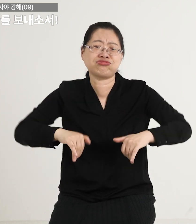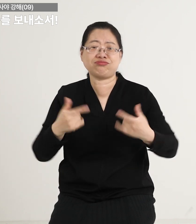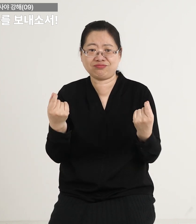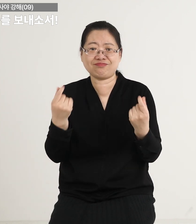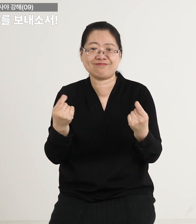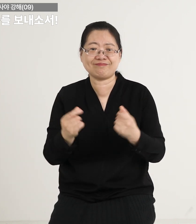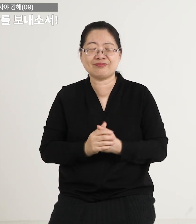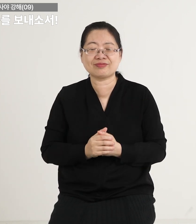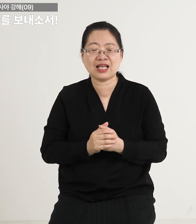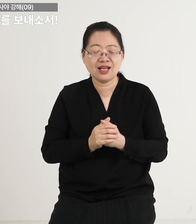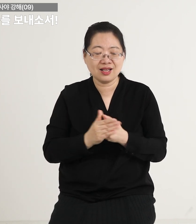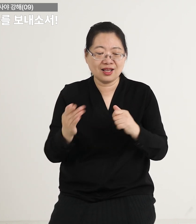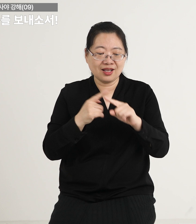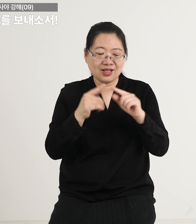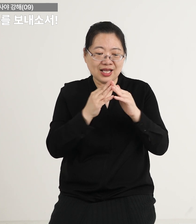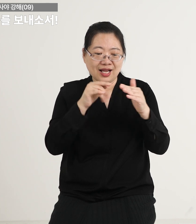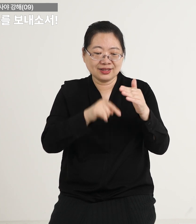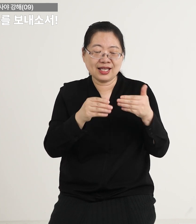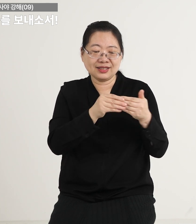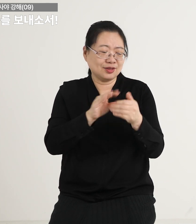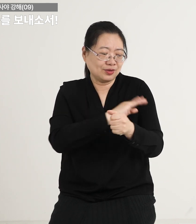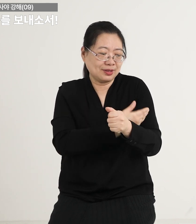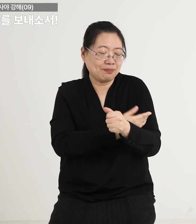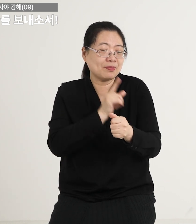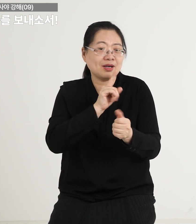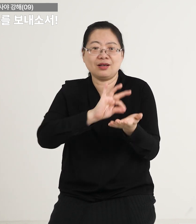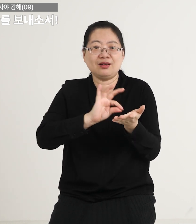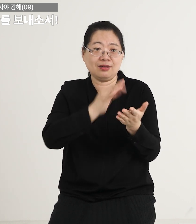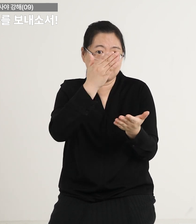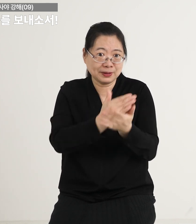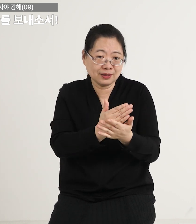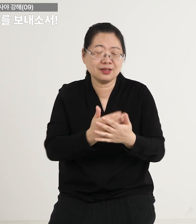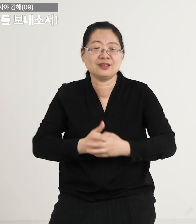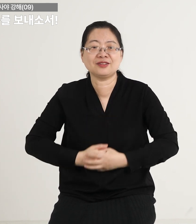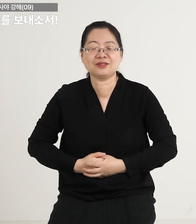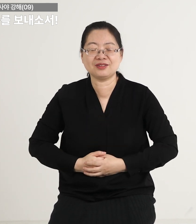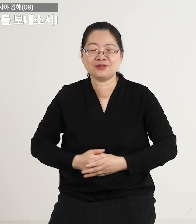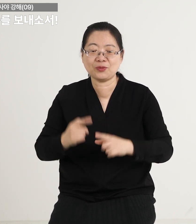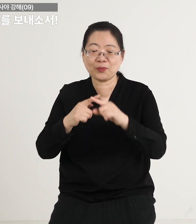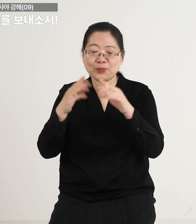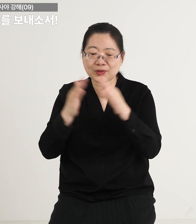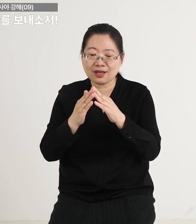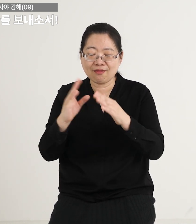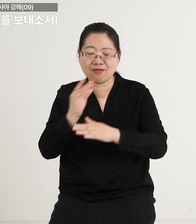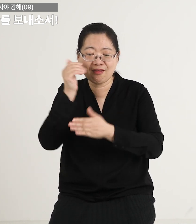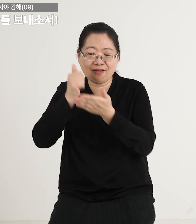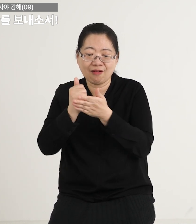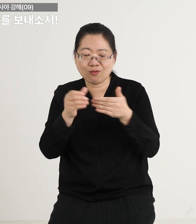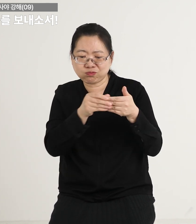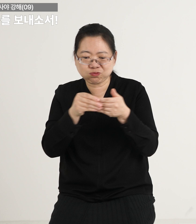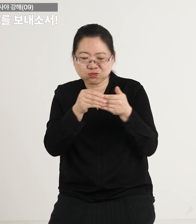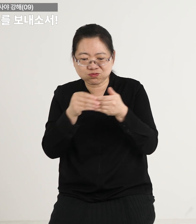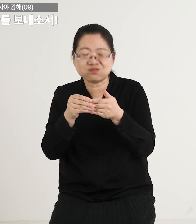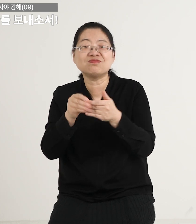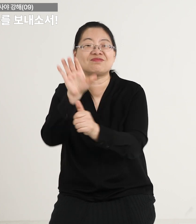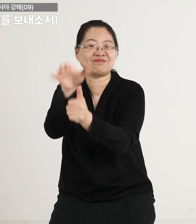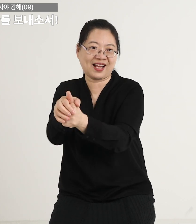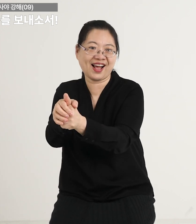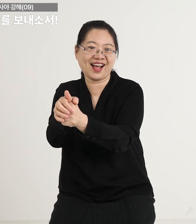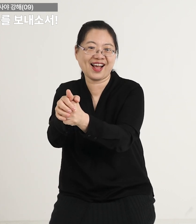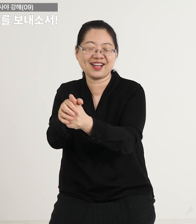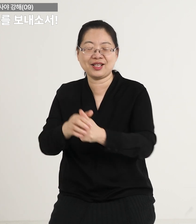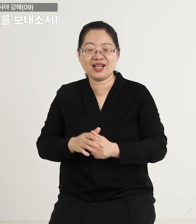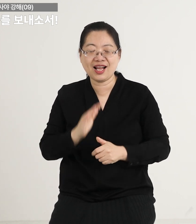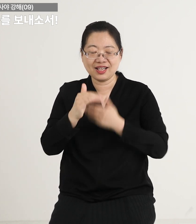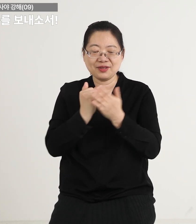그래서 교회 안에서는 리더십이라는 말 쓰면 안 돼요. 교회는 성령님이 이끄시는 곳이고